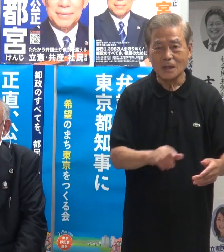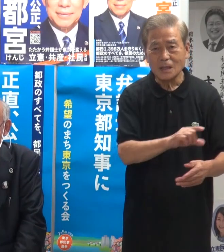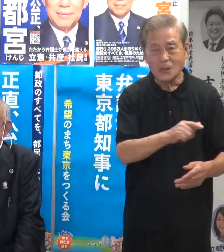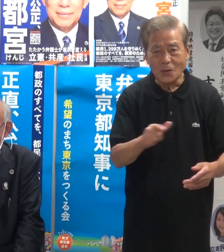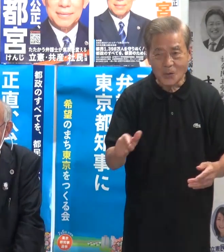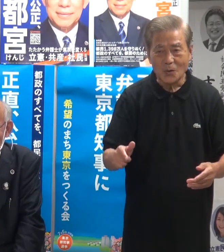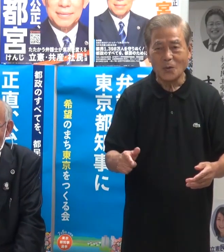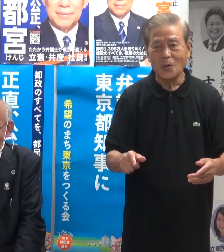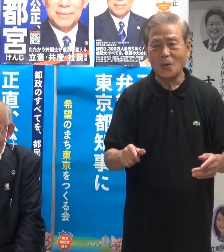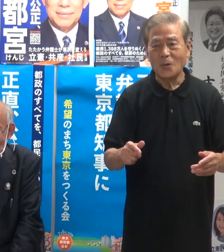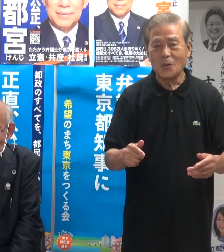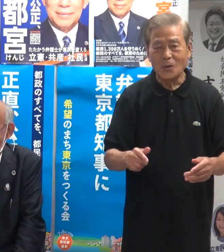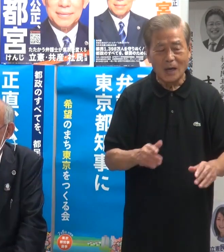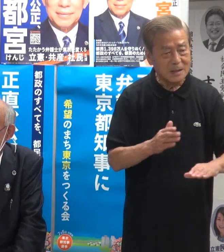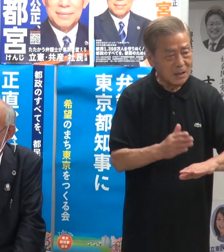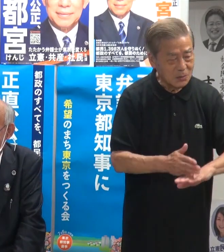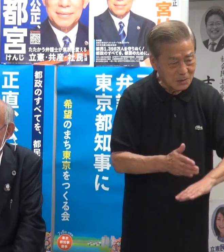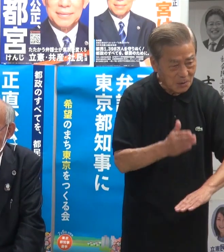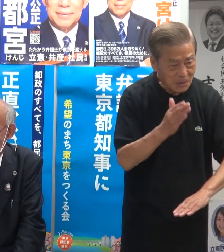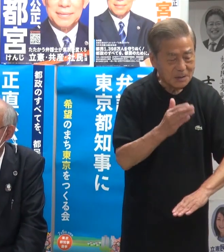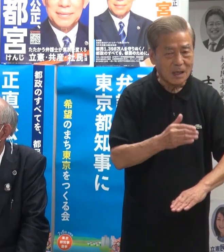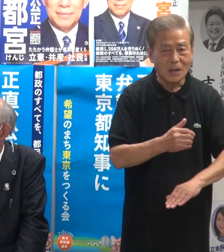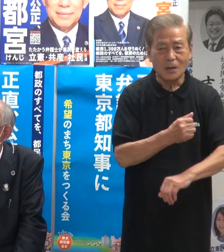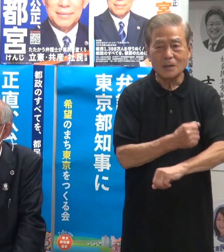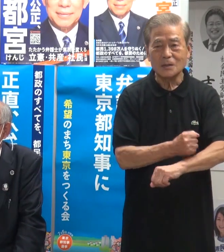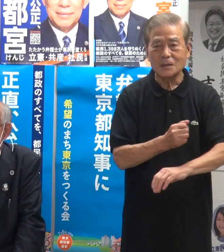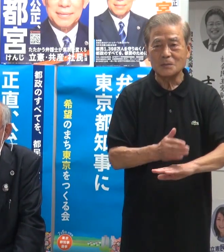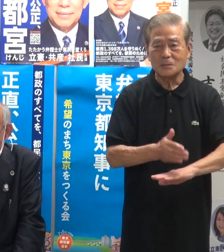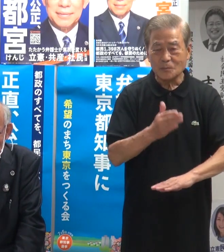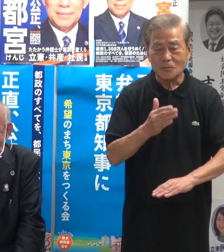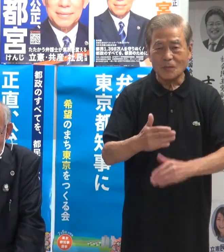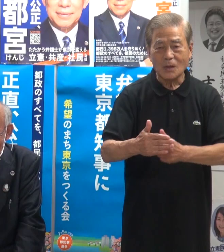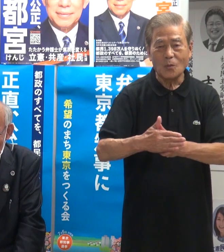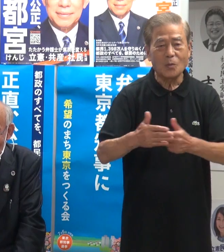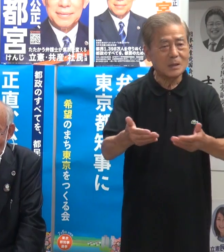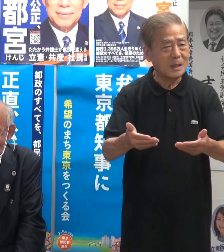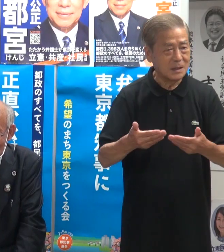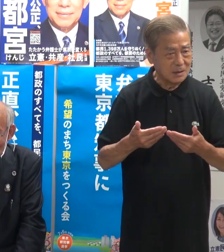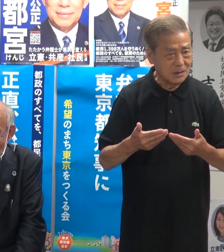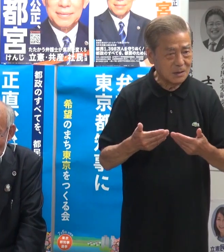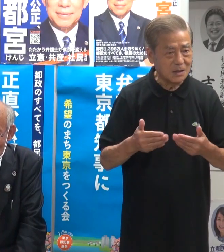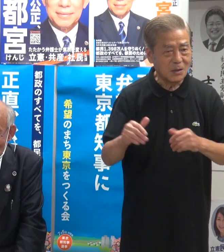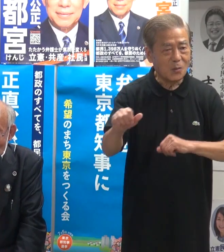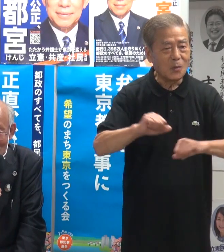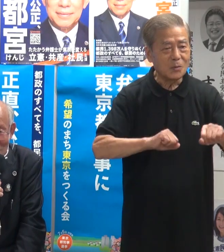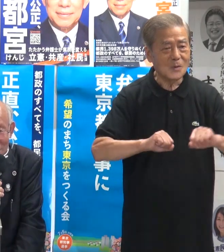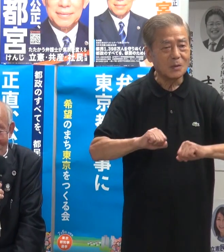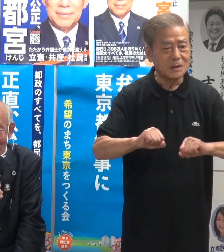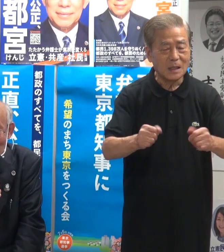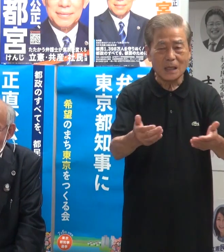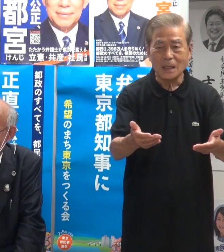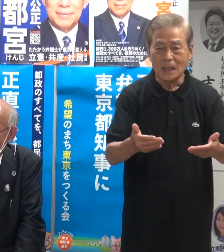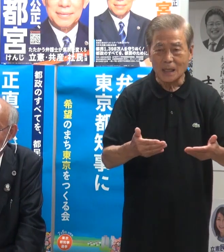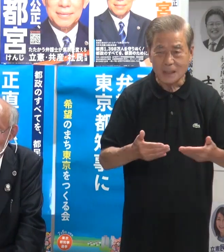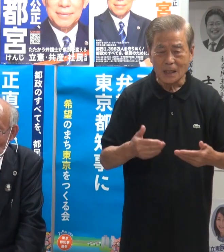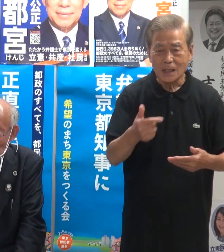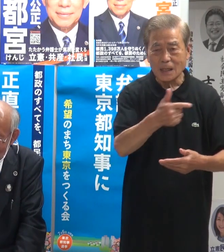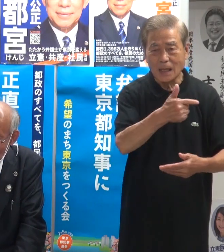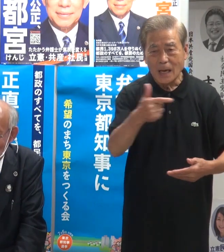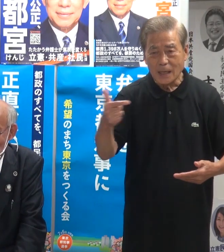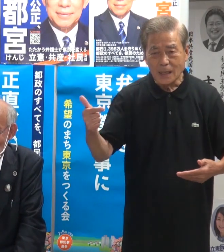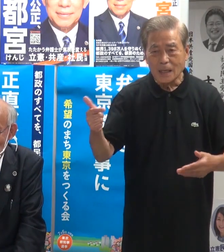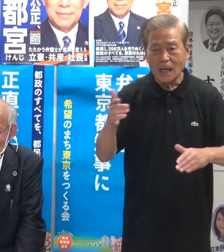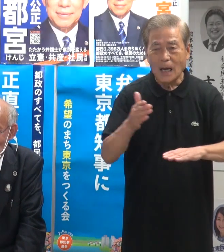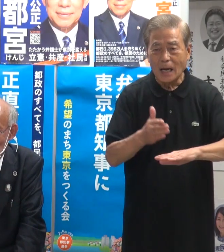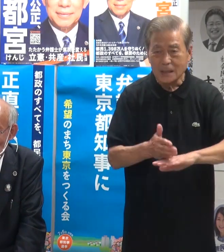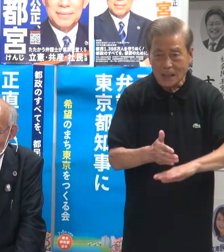ていただきましてありがとうございます。非常にあの好意的に報道して、いただいて大変ありがとうございます。